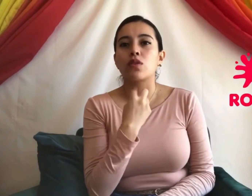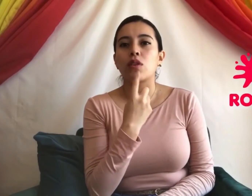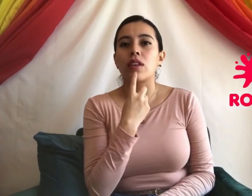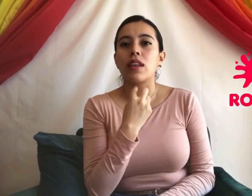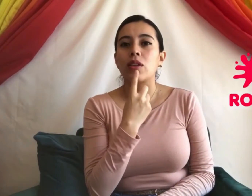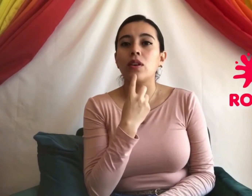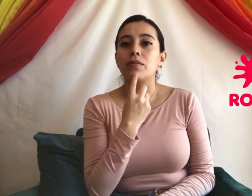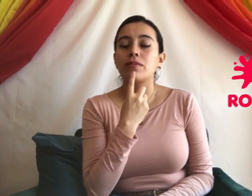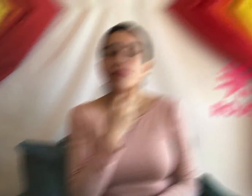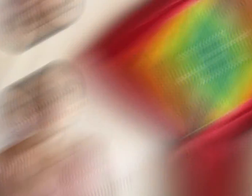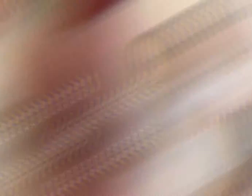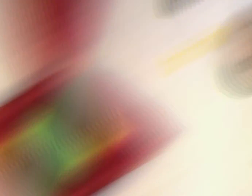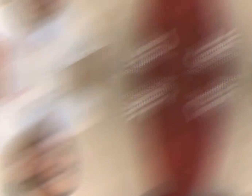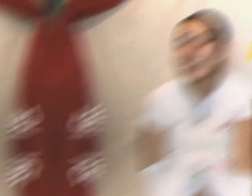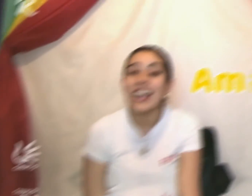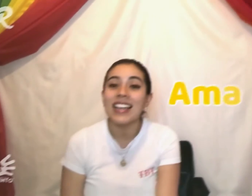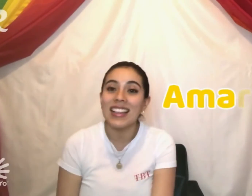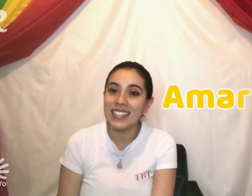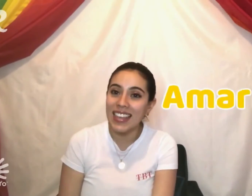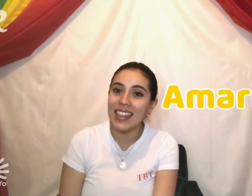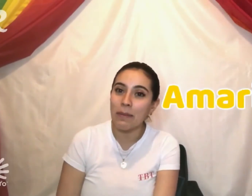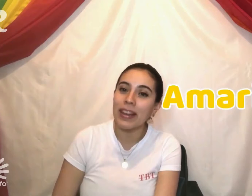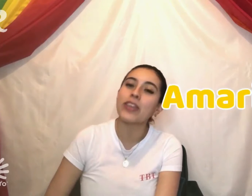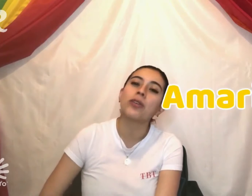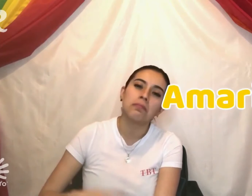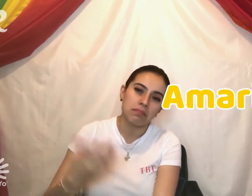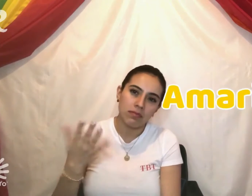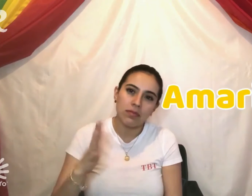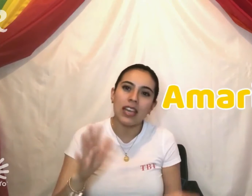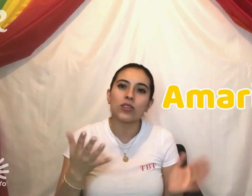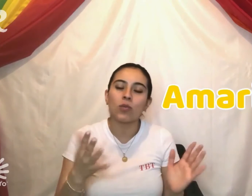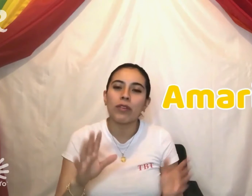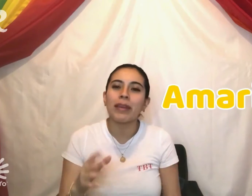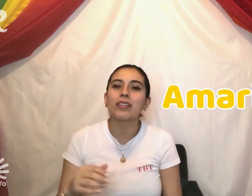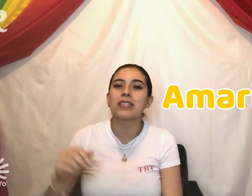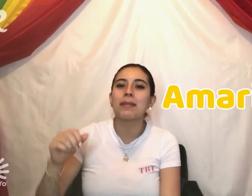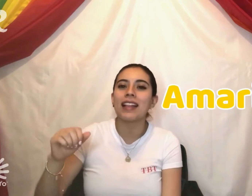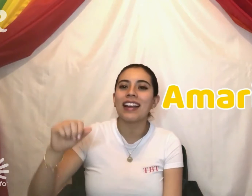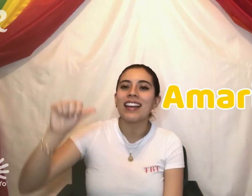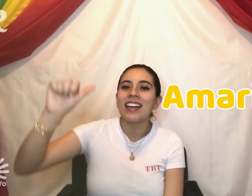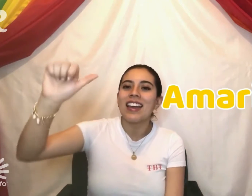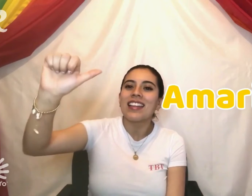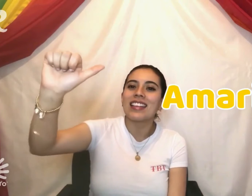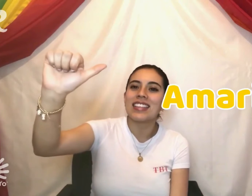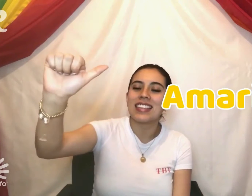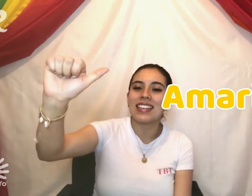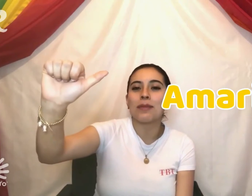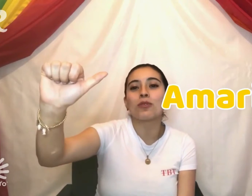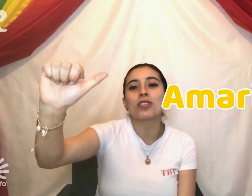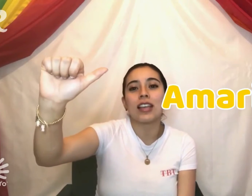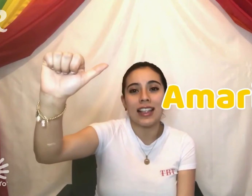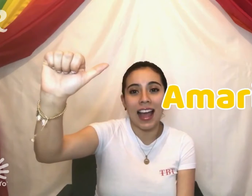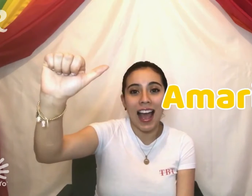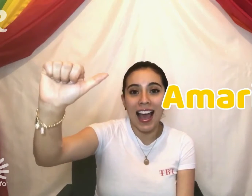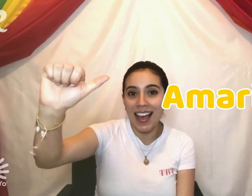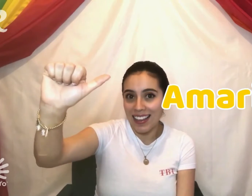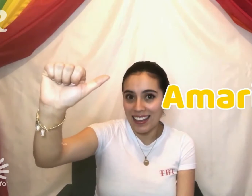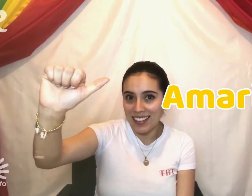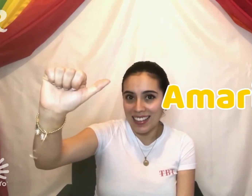solo dedito. La seña de amarillo es un movimiento similar, necesitamos la A de